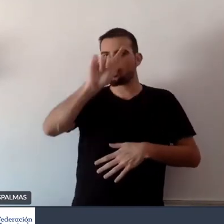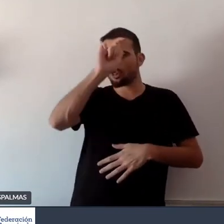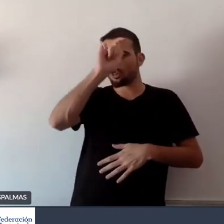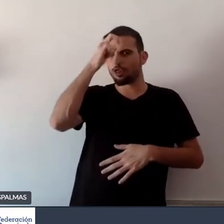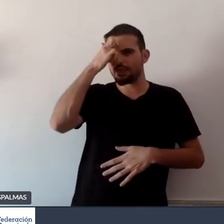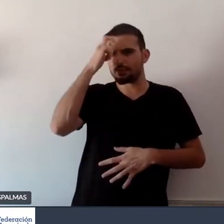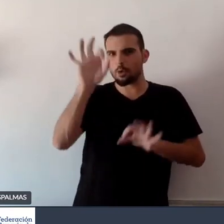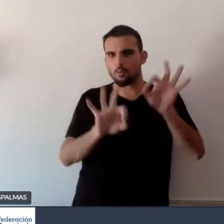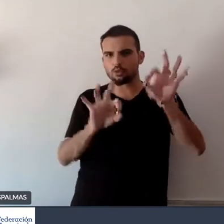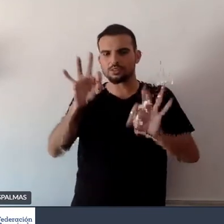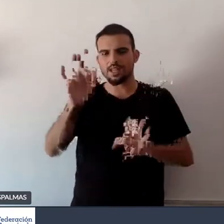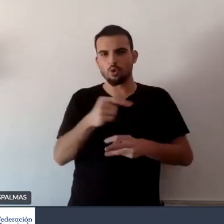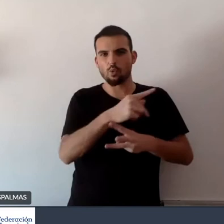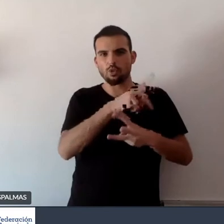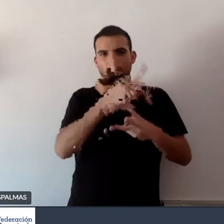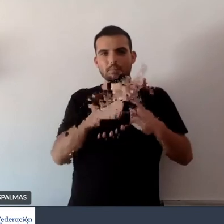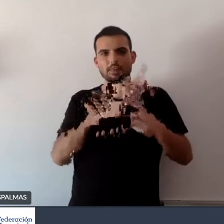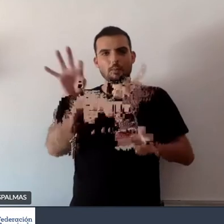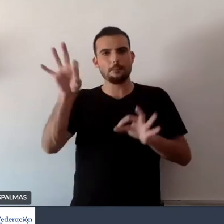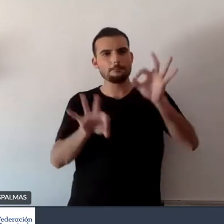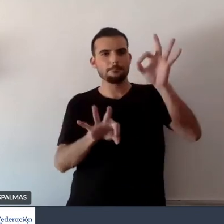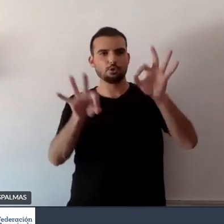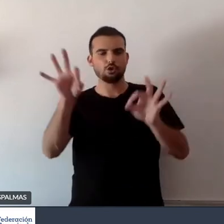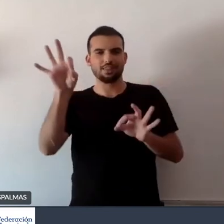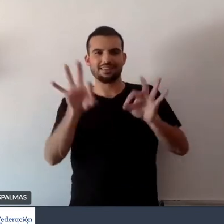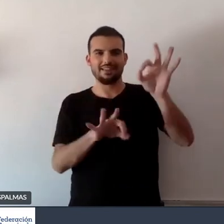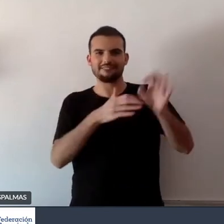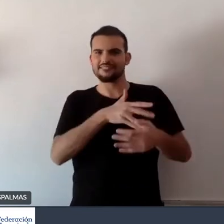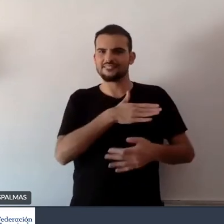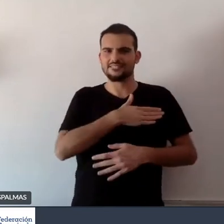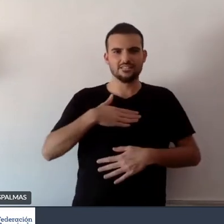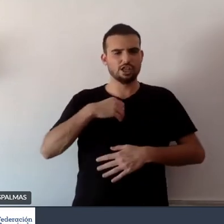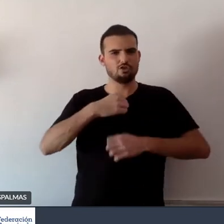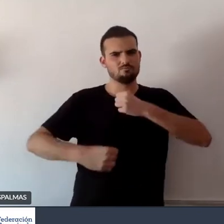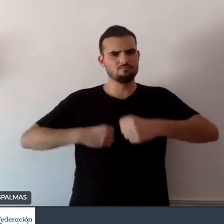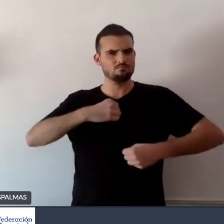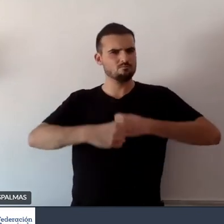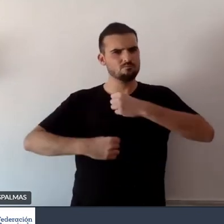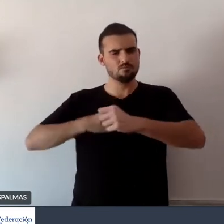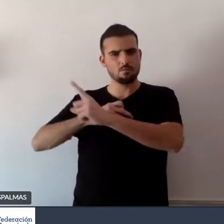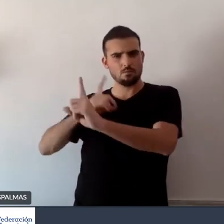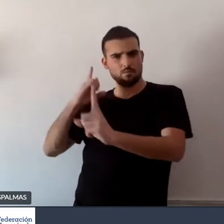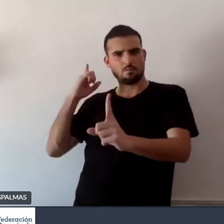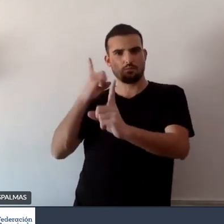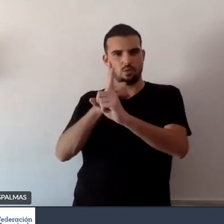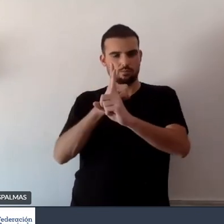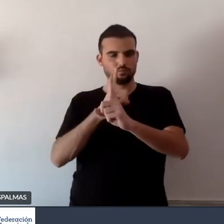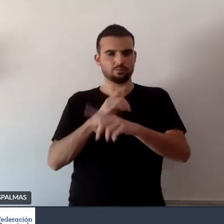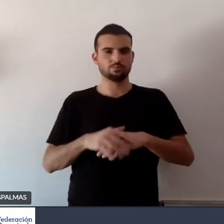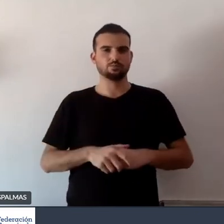qué porcentaje de nuestro juego queremos basar en llegar corriendo, en llegar atacando desde nuestra defensa.